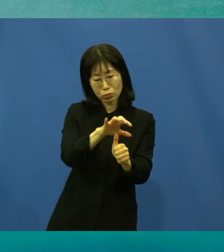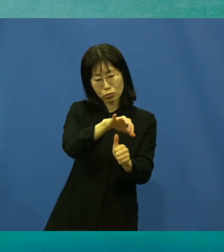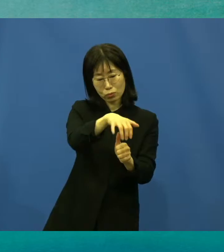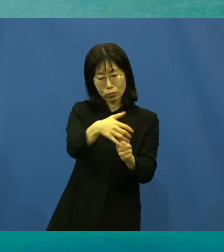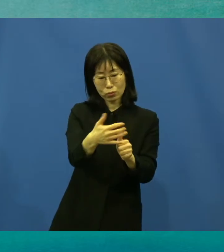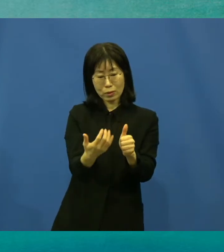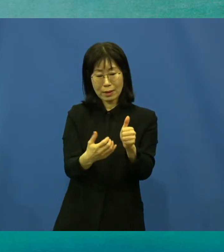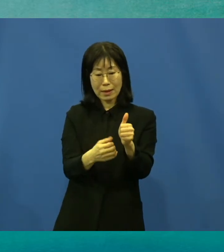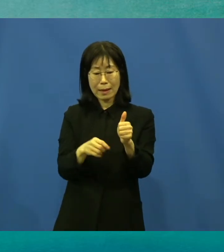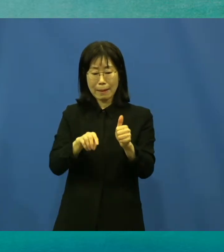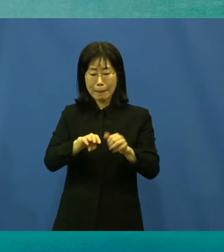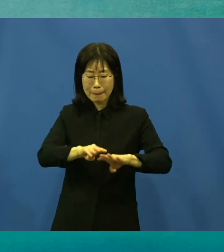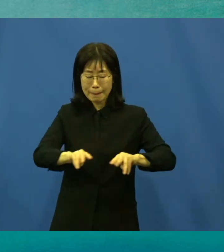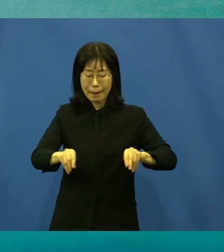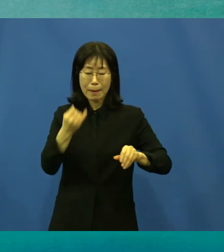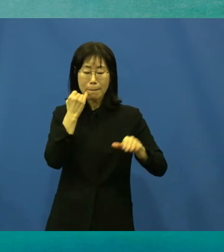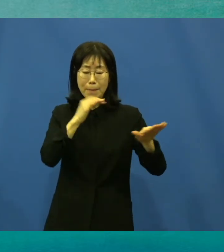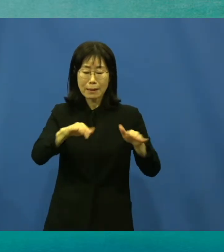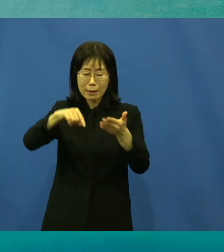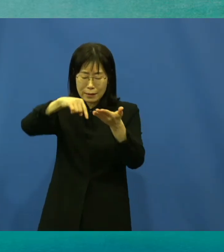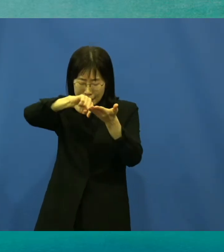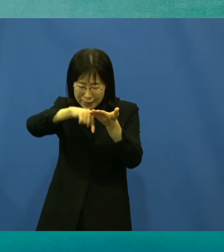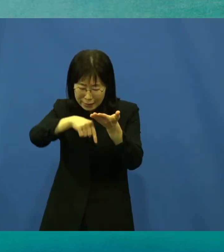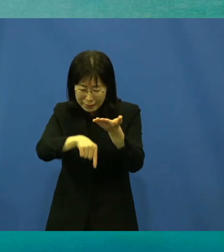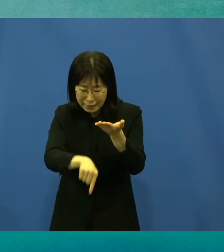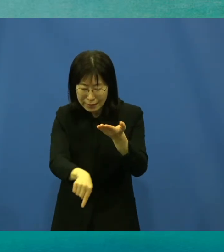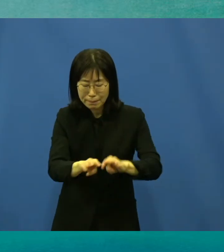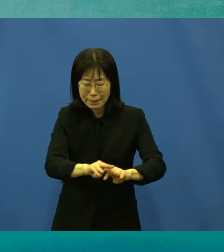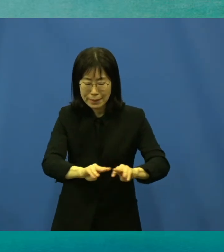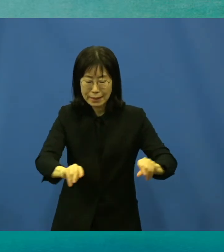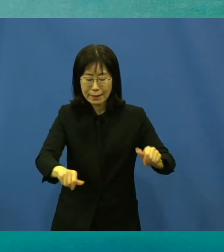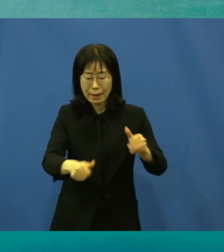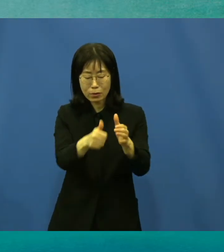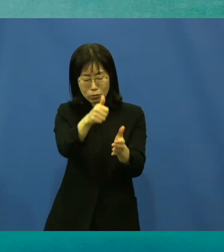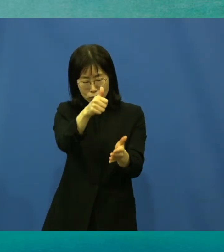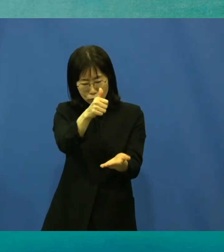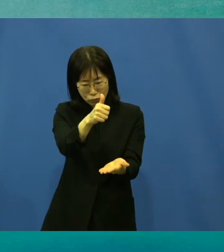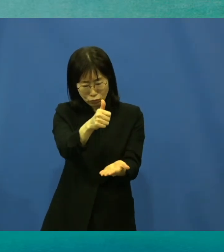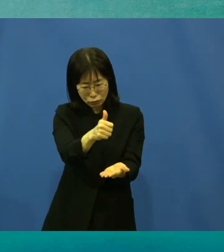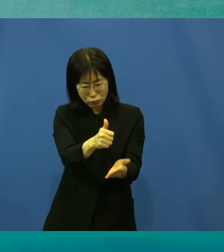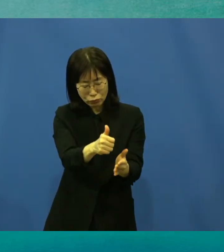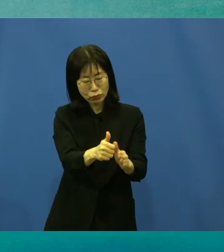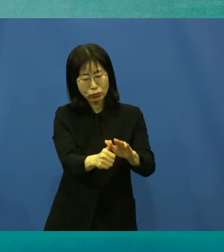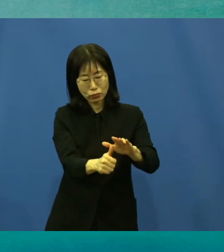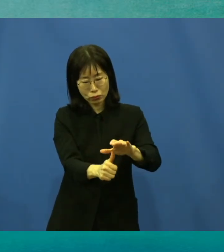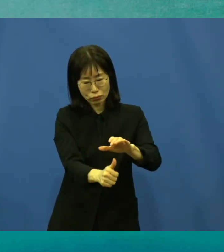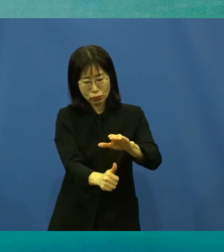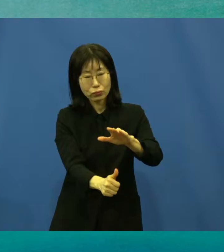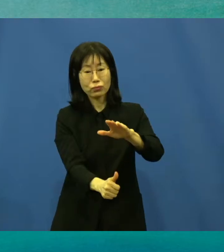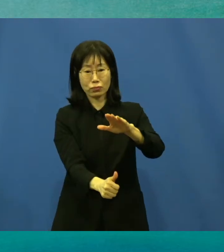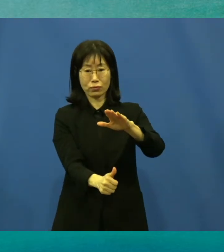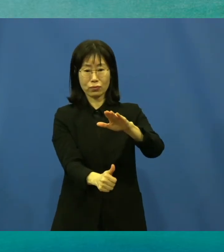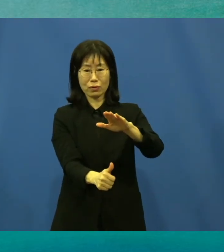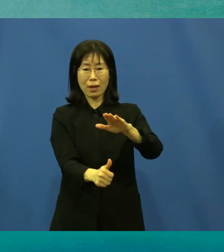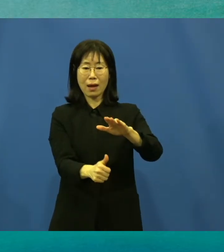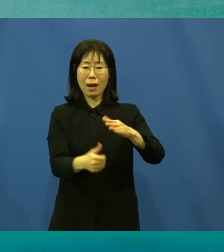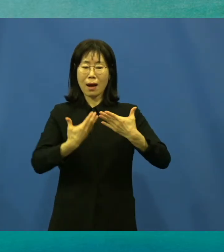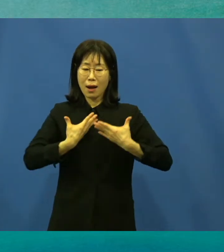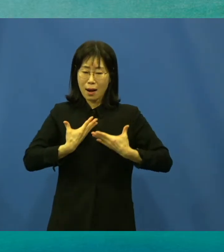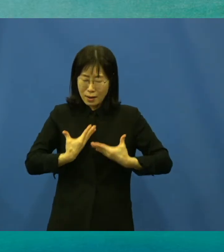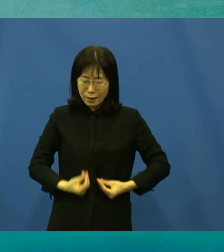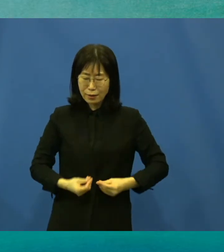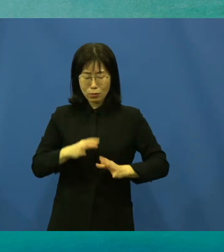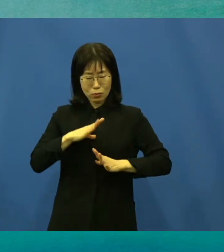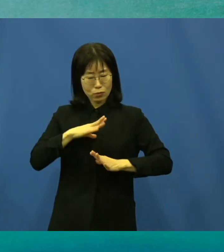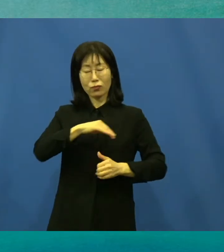뿌리까지 내려갔다. 땅이 그 빗장으로 나를 막았다. 가장 절망적인 상태에 놓여